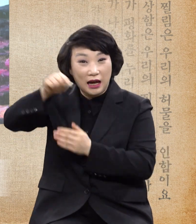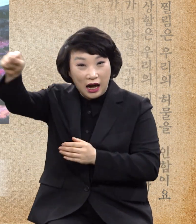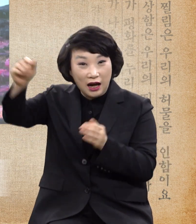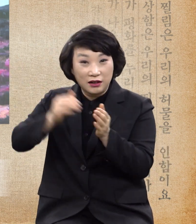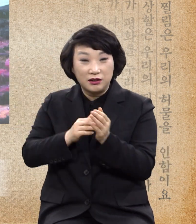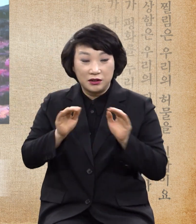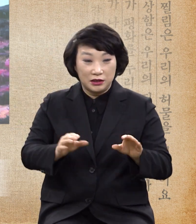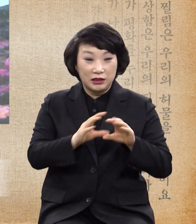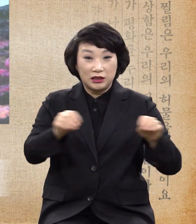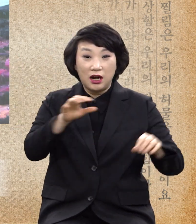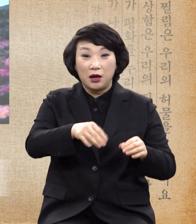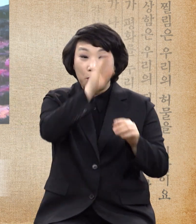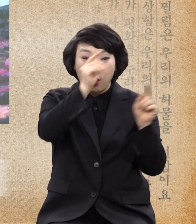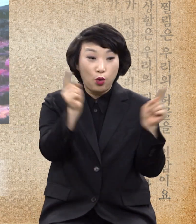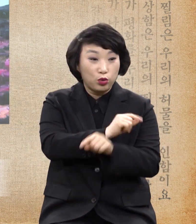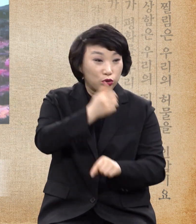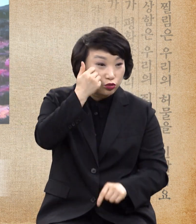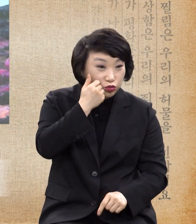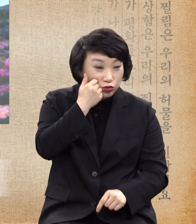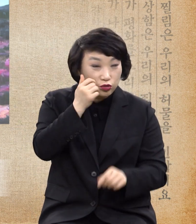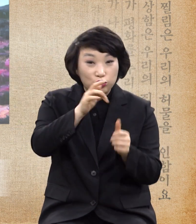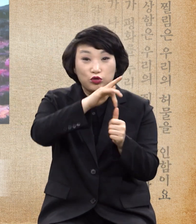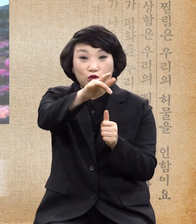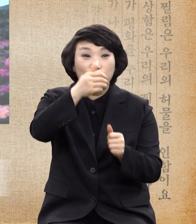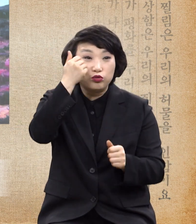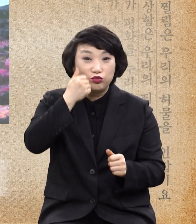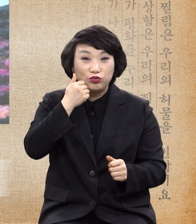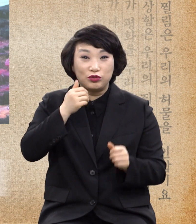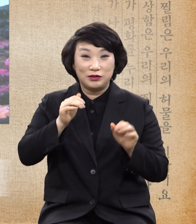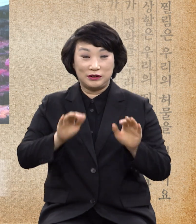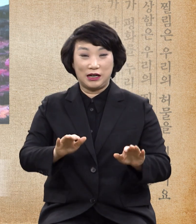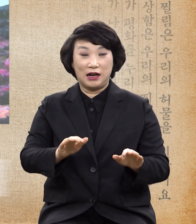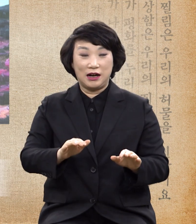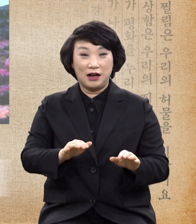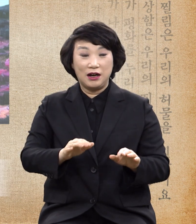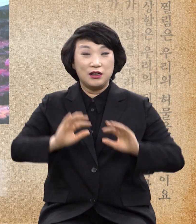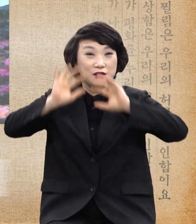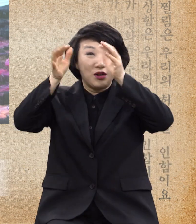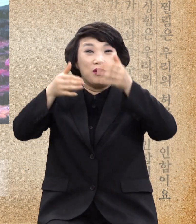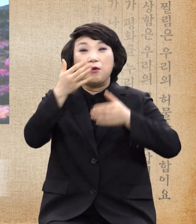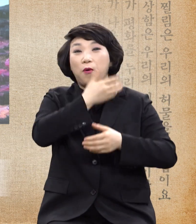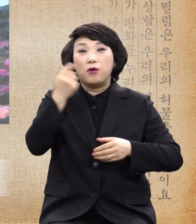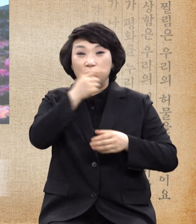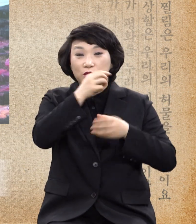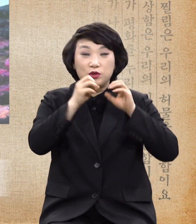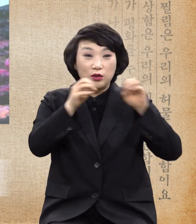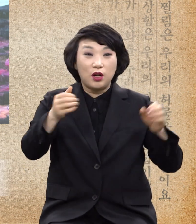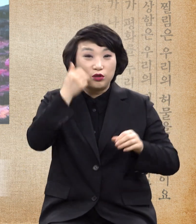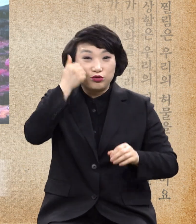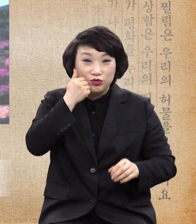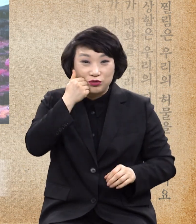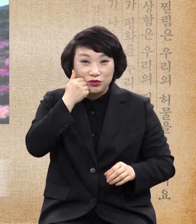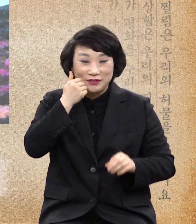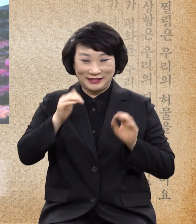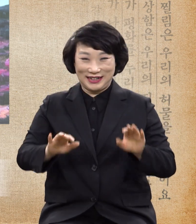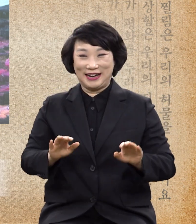누가 귀신 쫓아내나 누가 천국 복음을 전하나 그래서 주님은